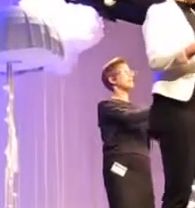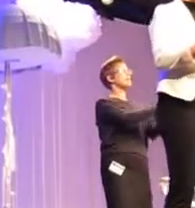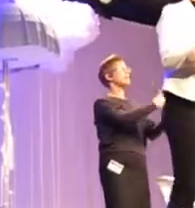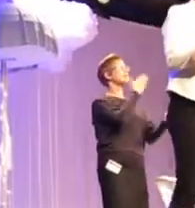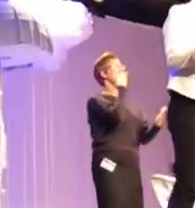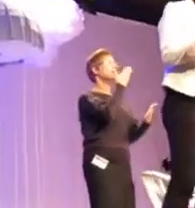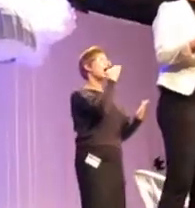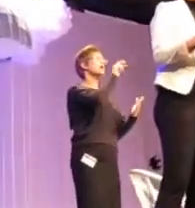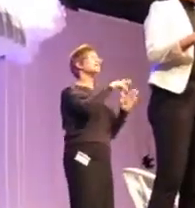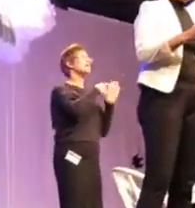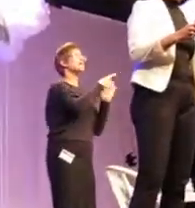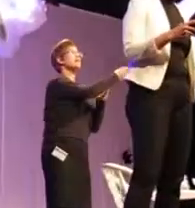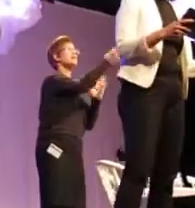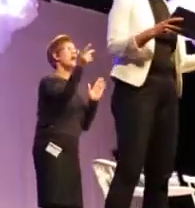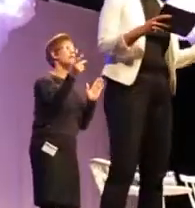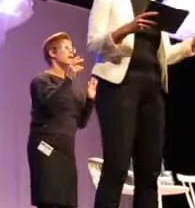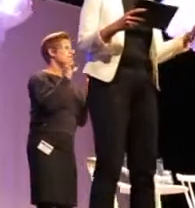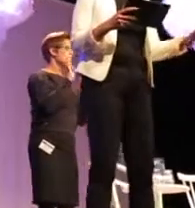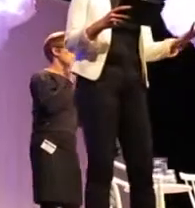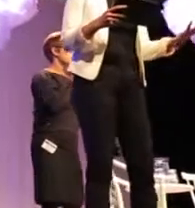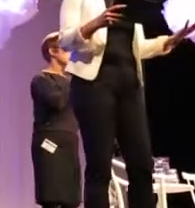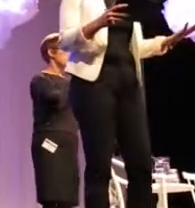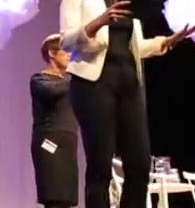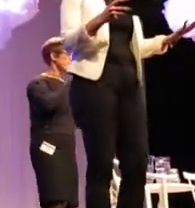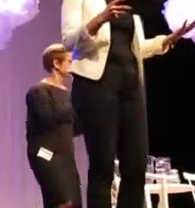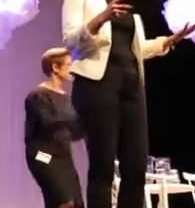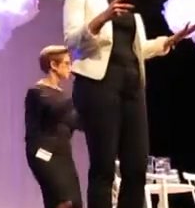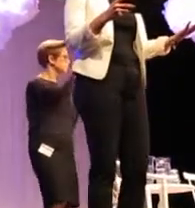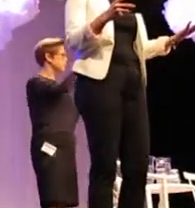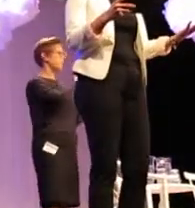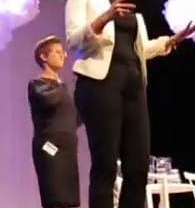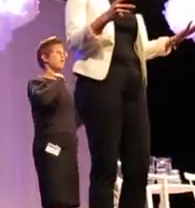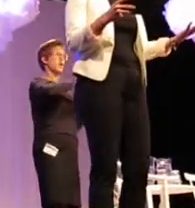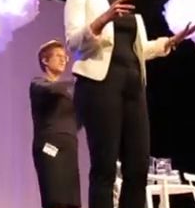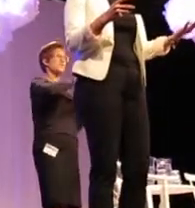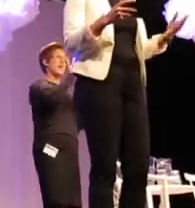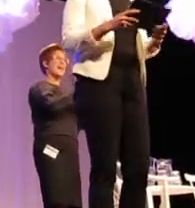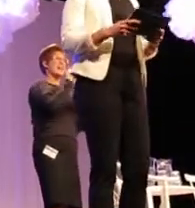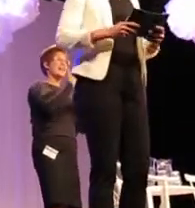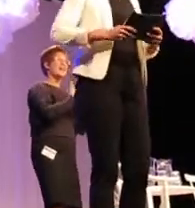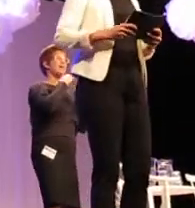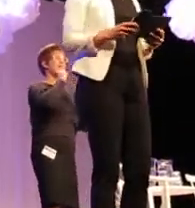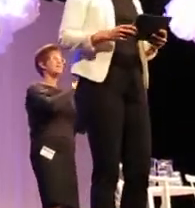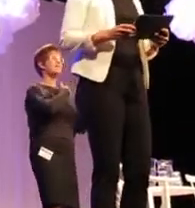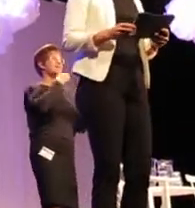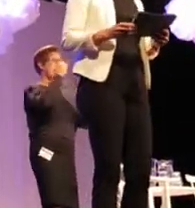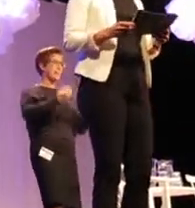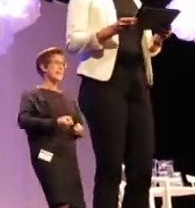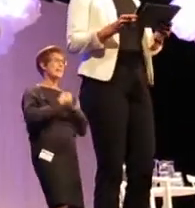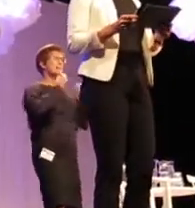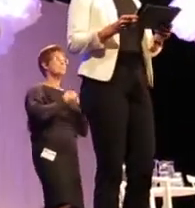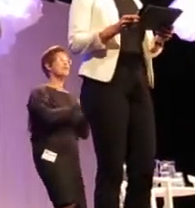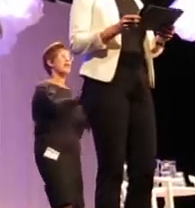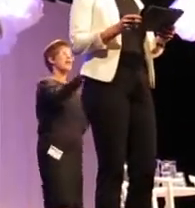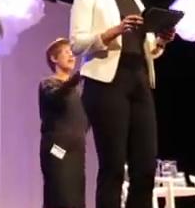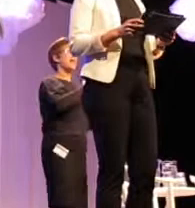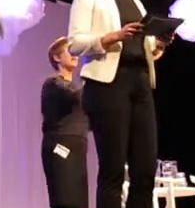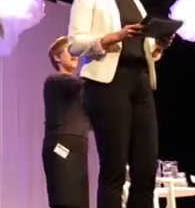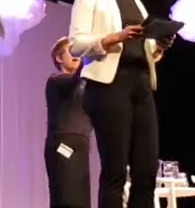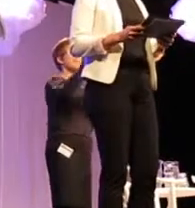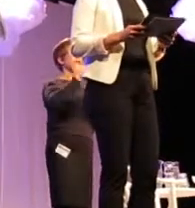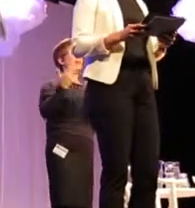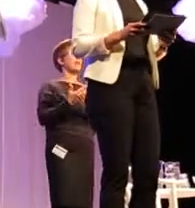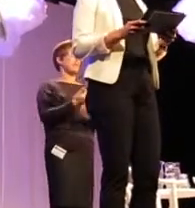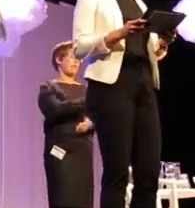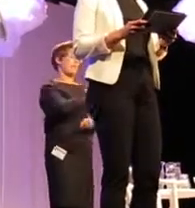hur pushar vi Sverige att vara ett föregångsland och inspirera resten av världen? Vi svenskar, vi är ganska